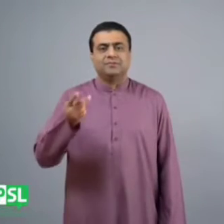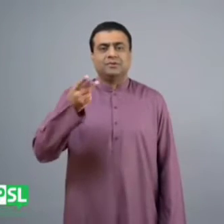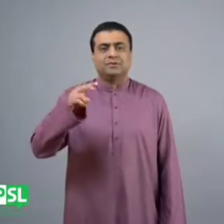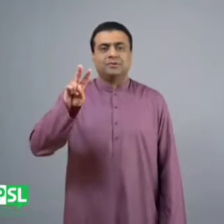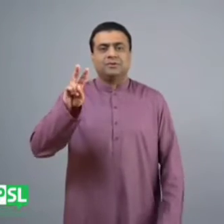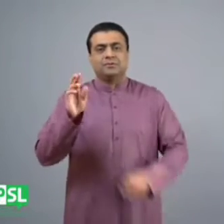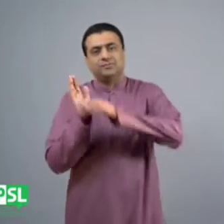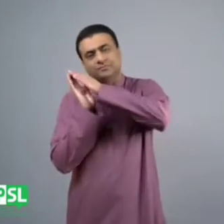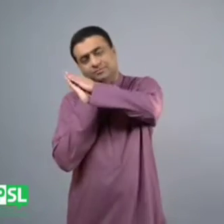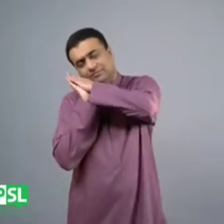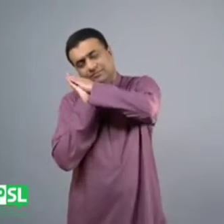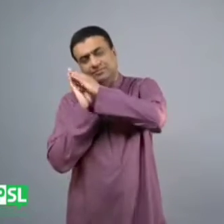Double bed.